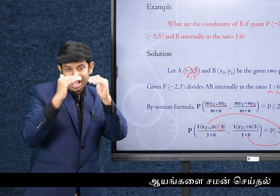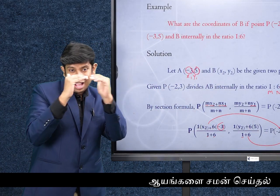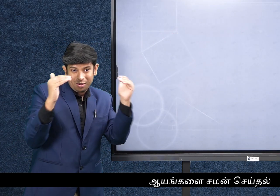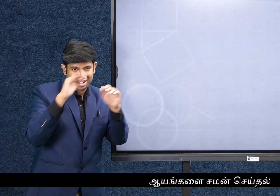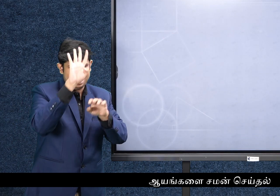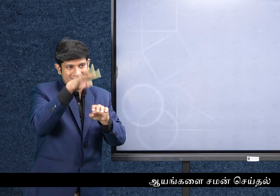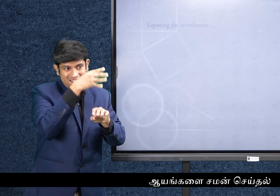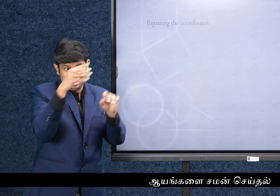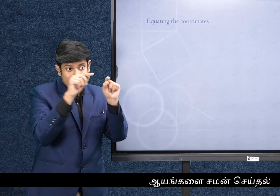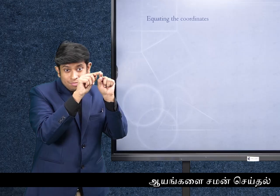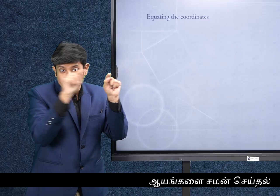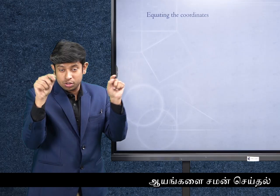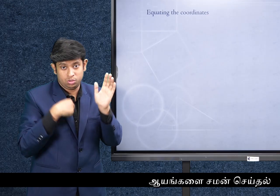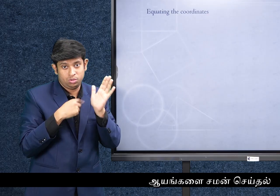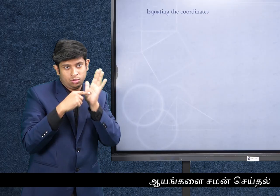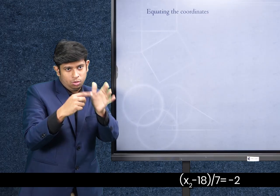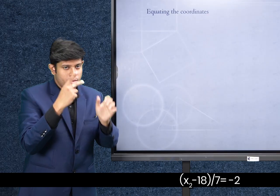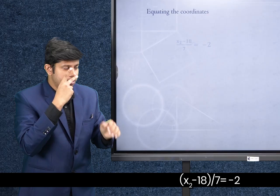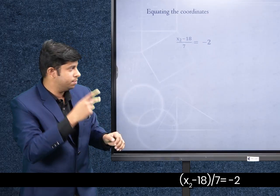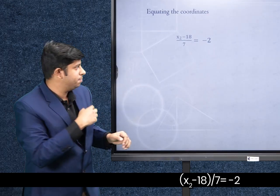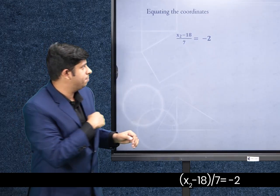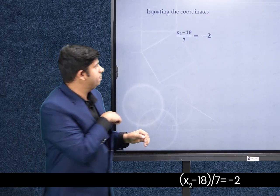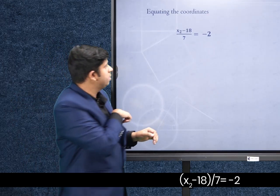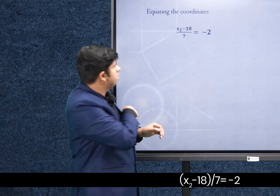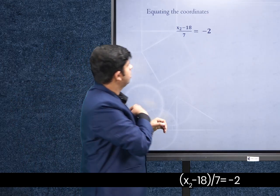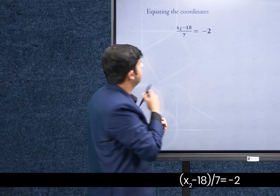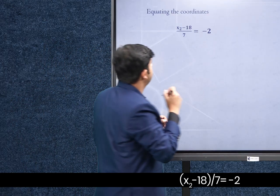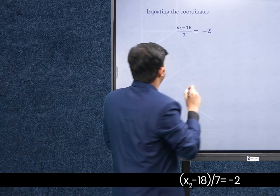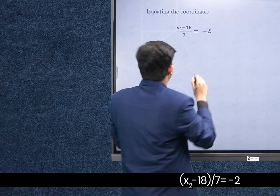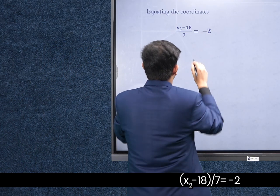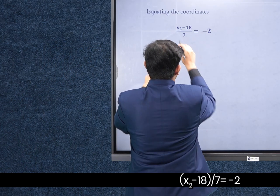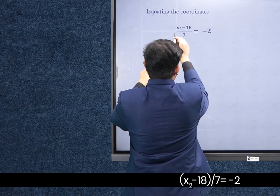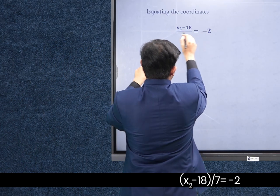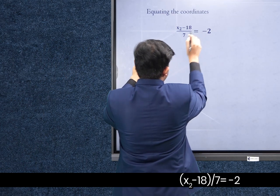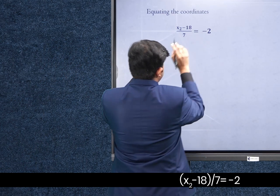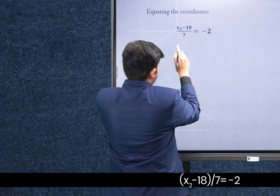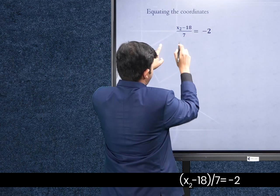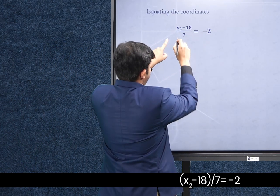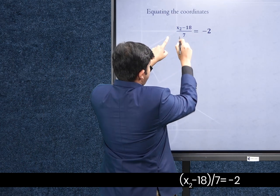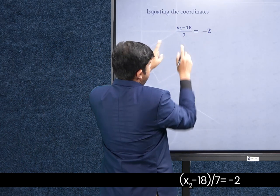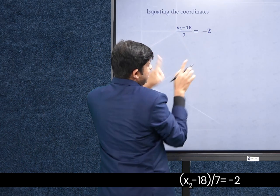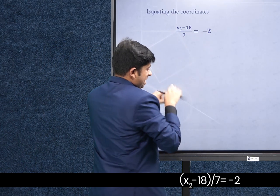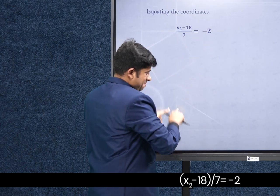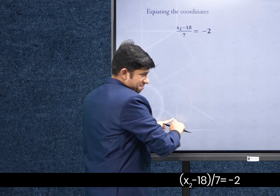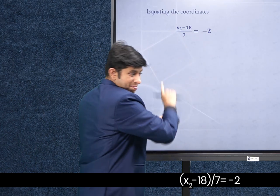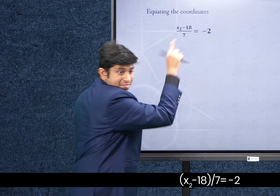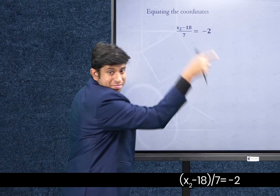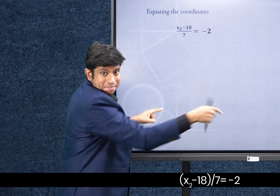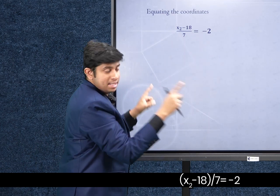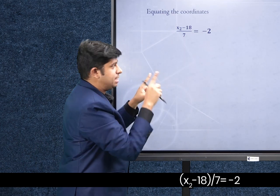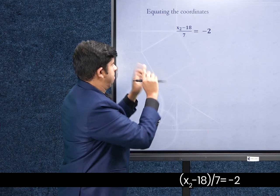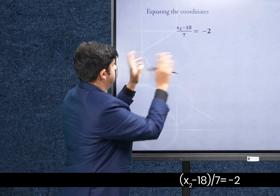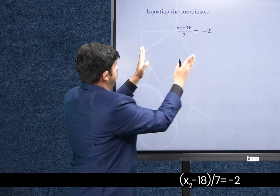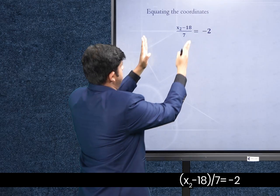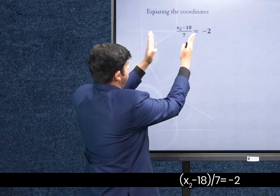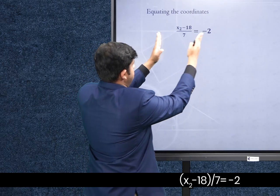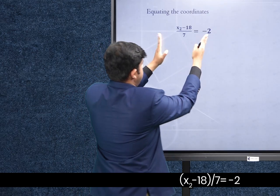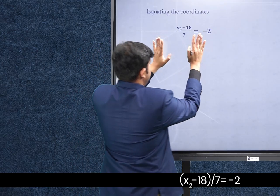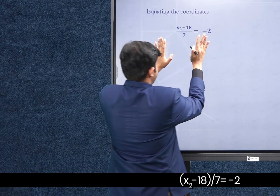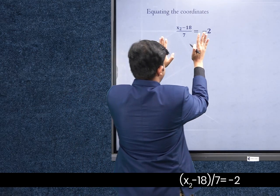ஆயங்களை சமன் செய்தால் x கீழ் இலக்க 2 கழித்தல் 18 கீழ்க்கோடு 7 ஈடு கழித்தல்